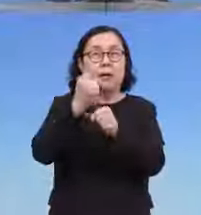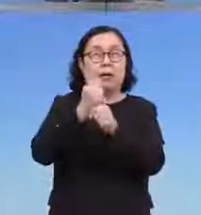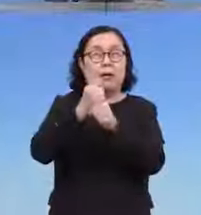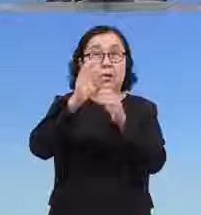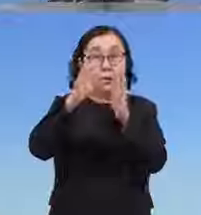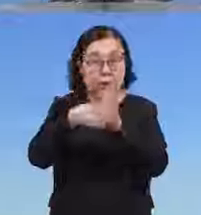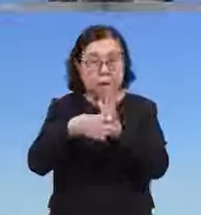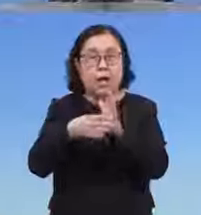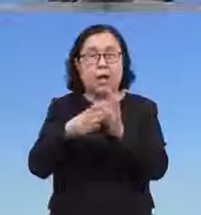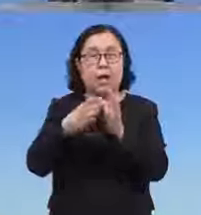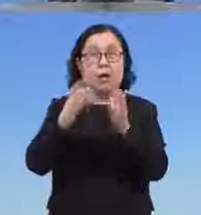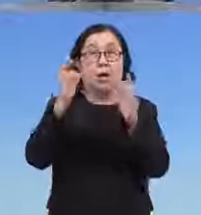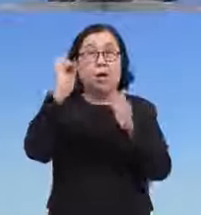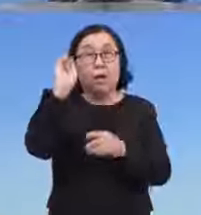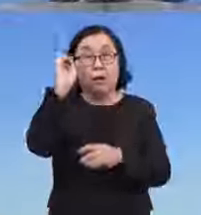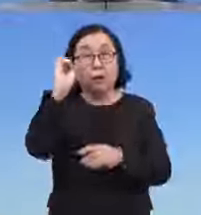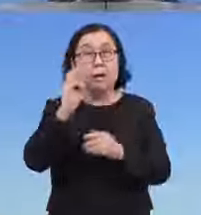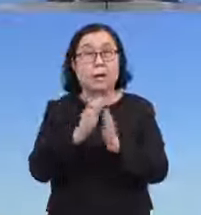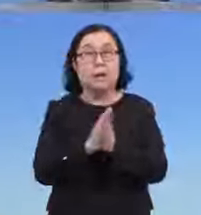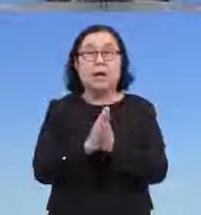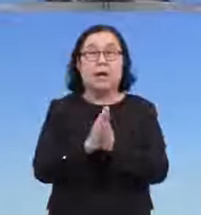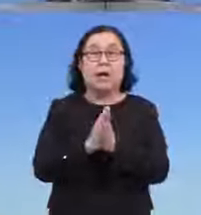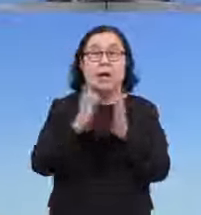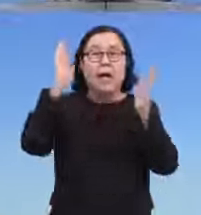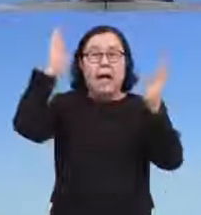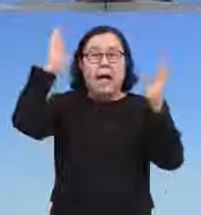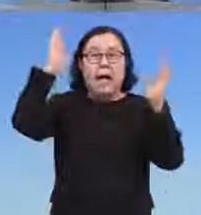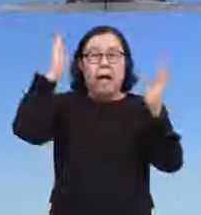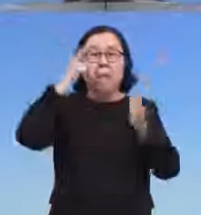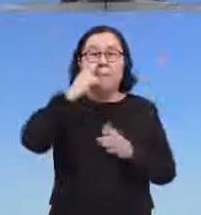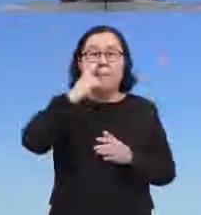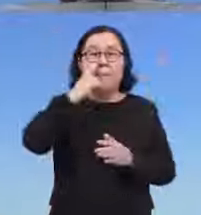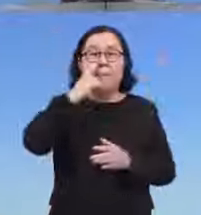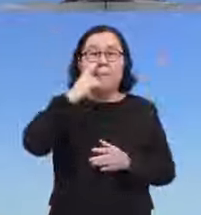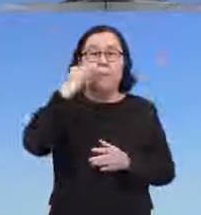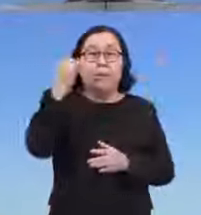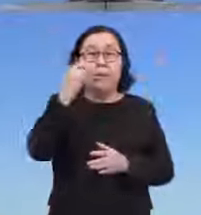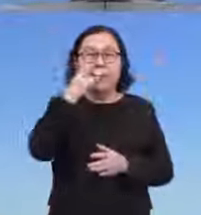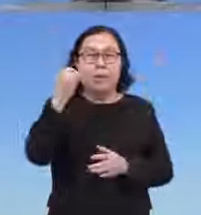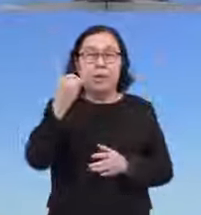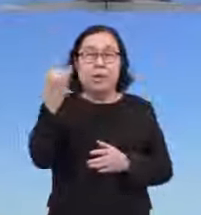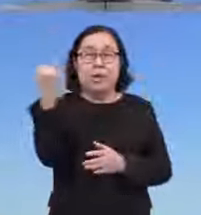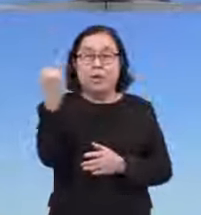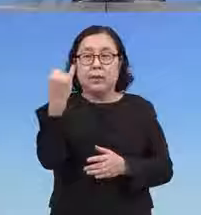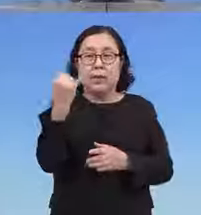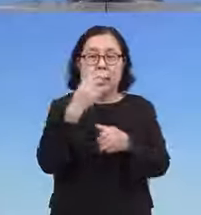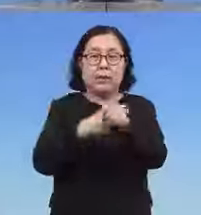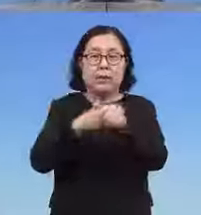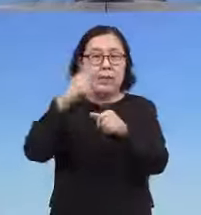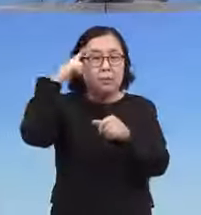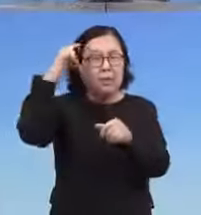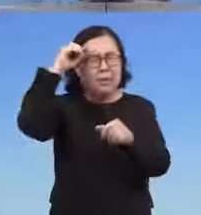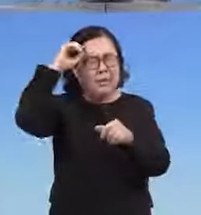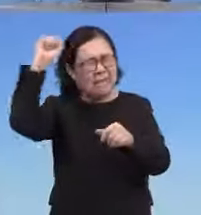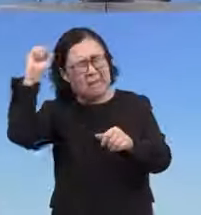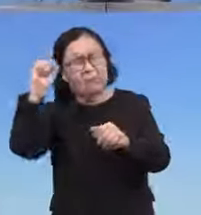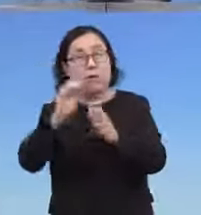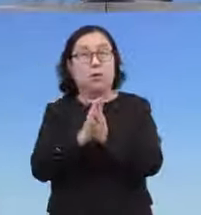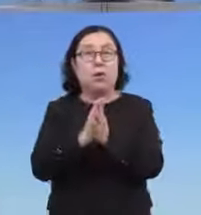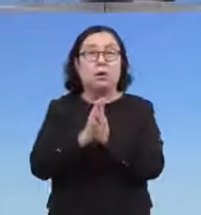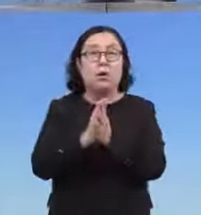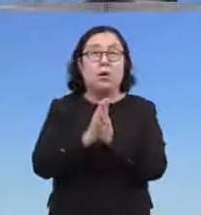같은데, 학부모가 막 그 여선생님 머리끄덩이를 잡아당기고 막 애들은 놀라고 하는 그 사진을 보는데 이것도